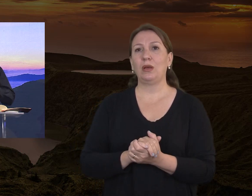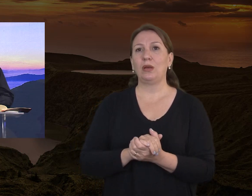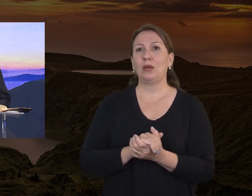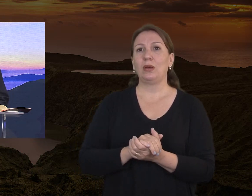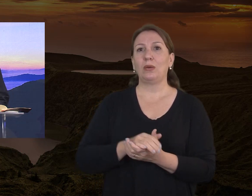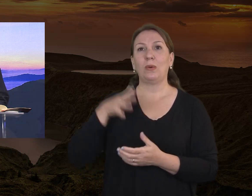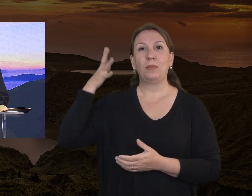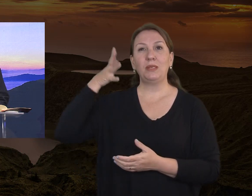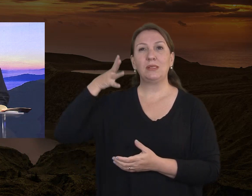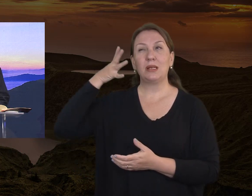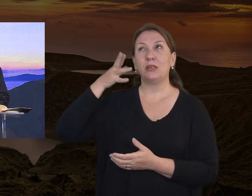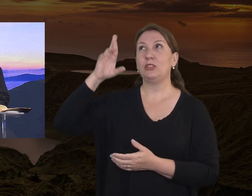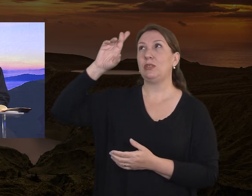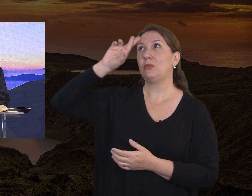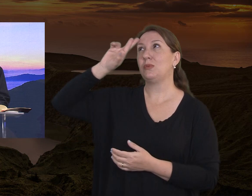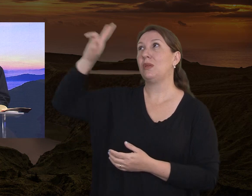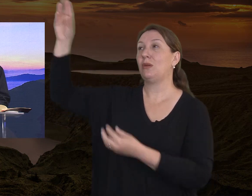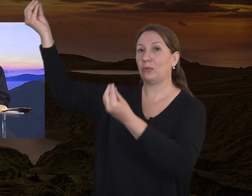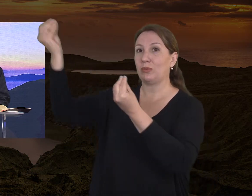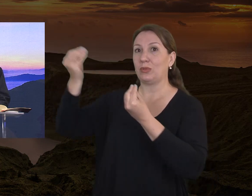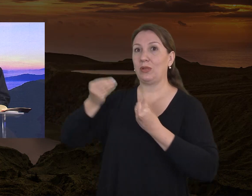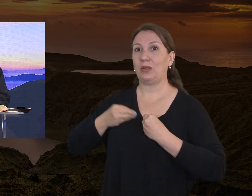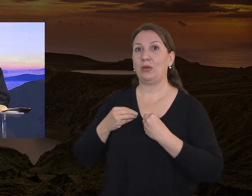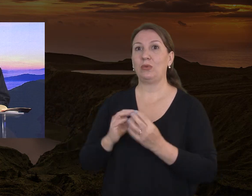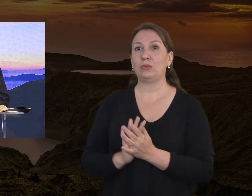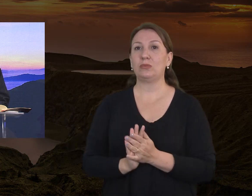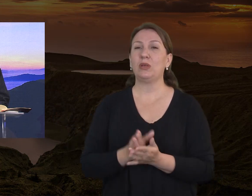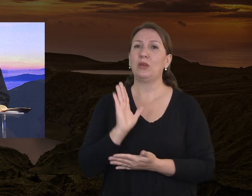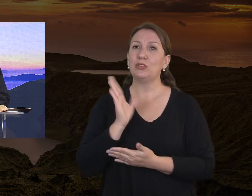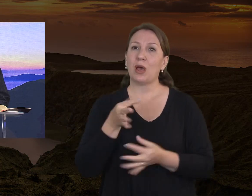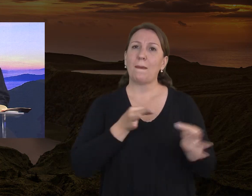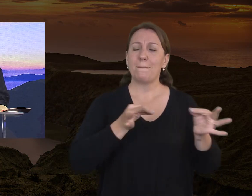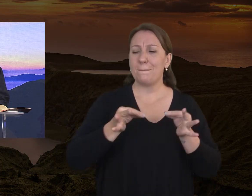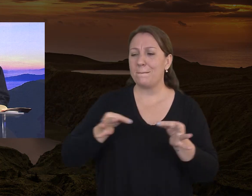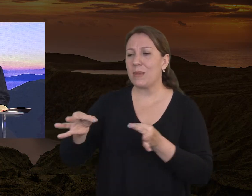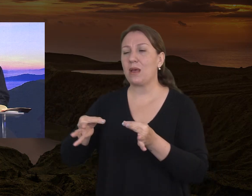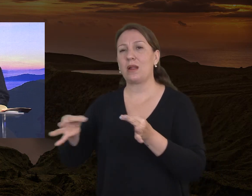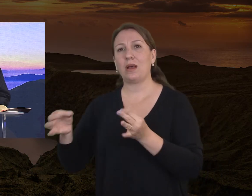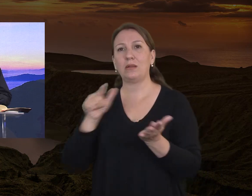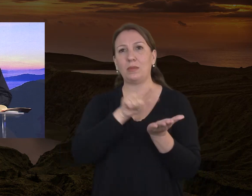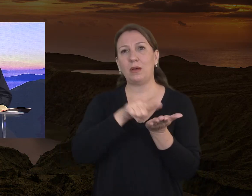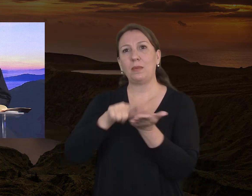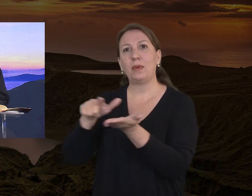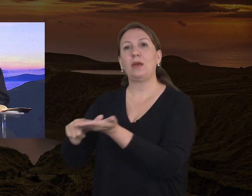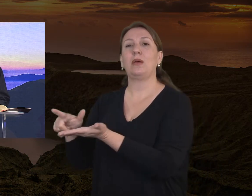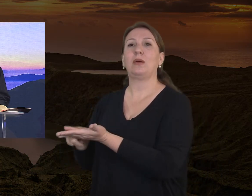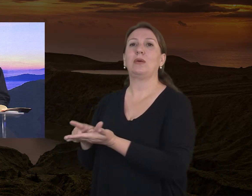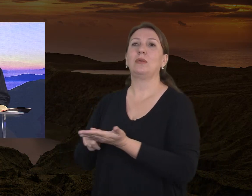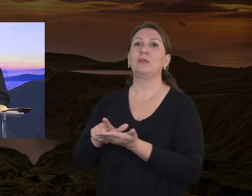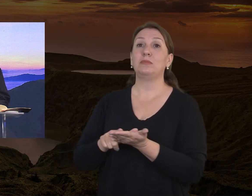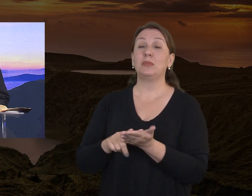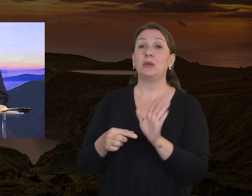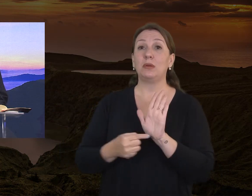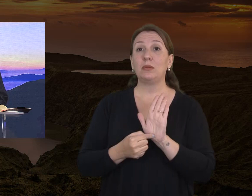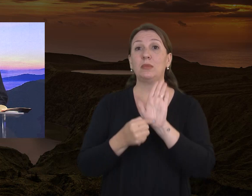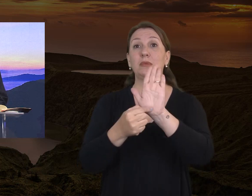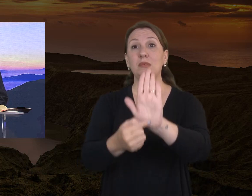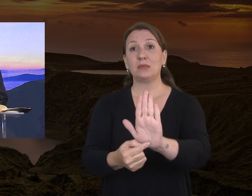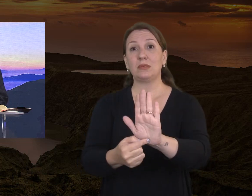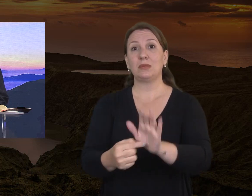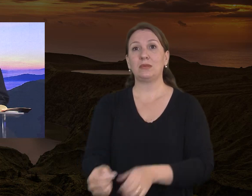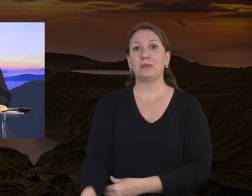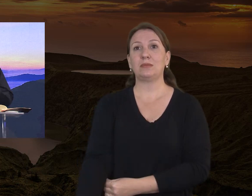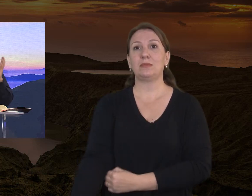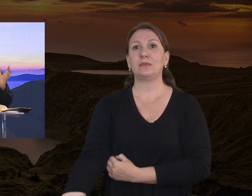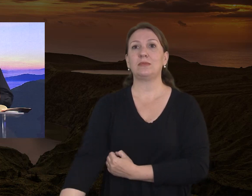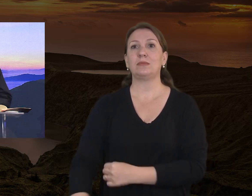nos dando, e eu havia já preparado várias folhas de esboço para essa semana para dar prosseguimento,